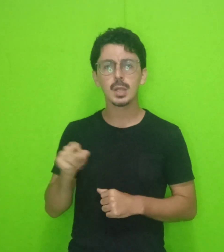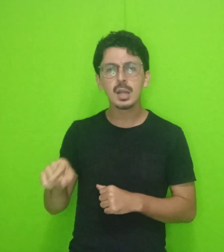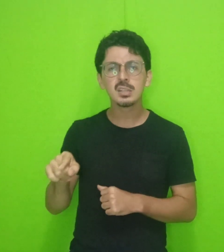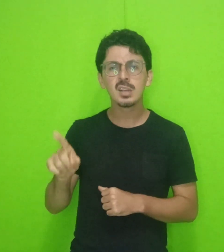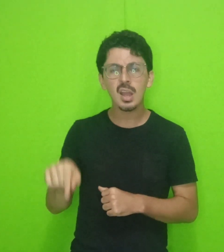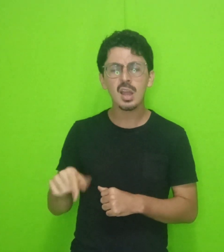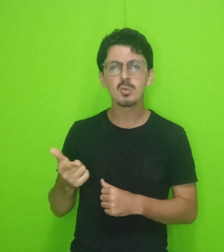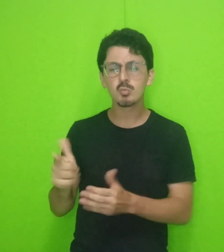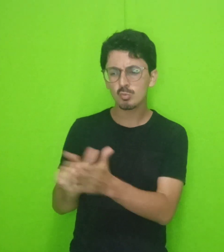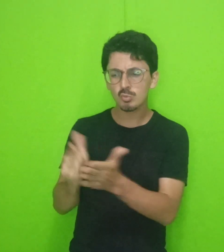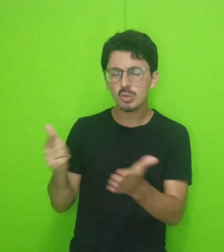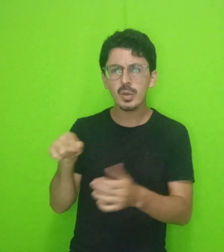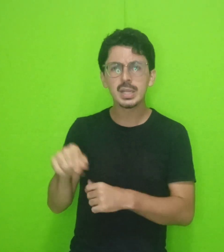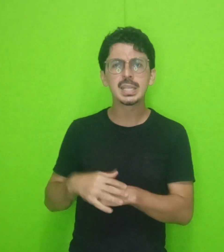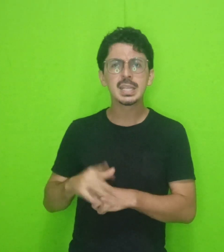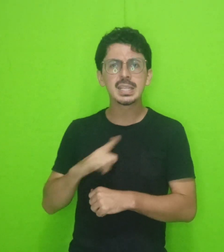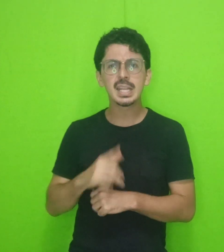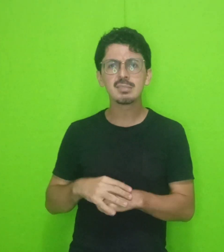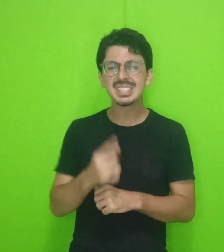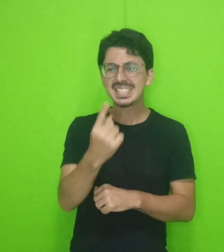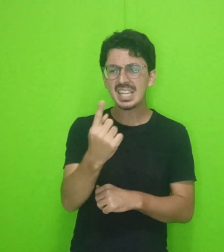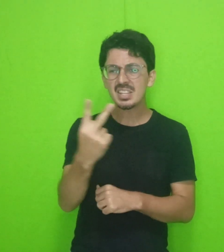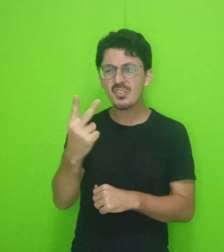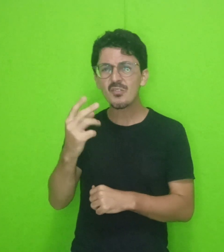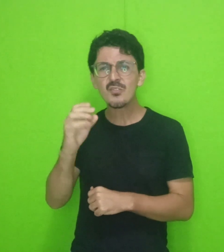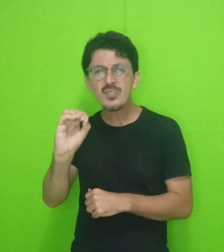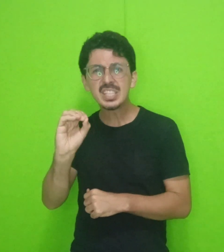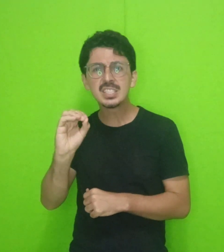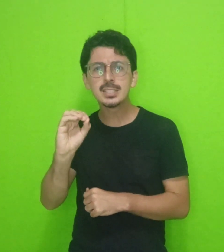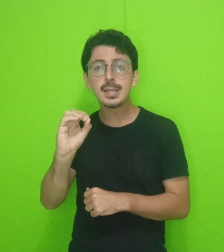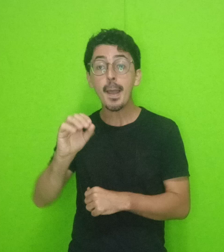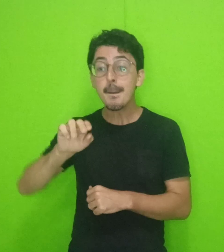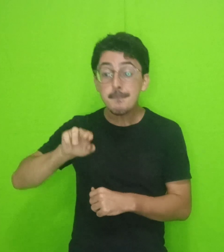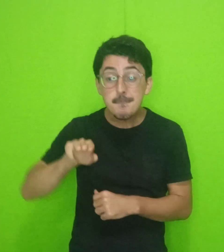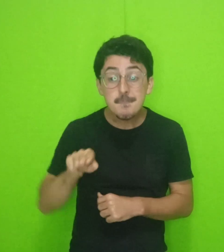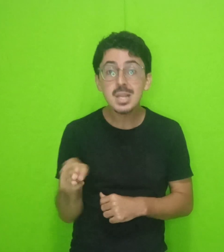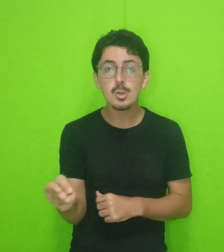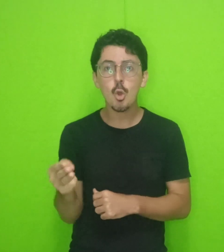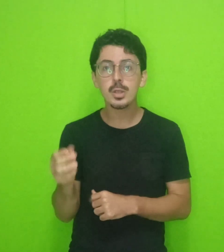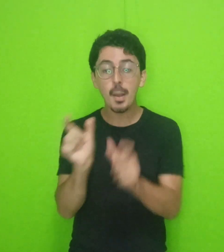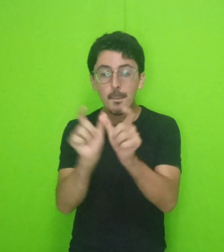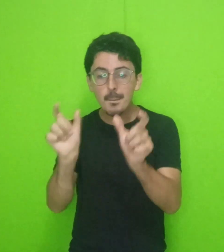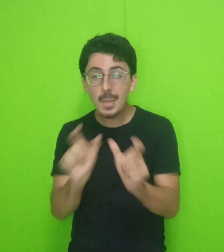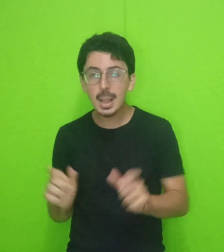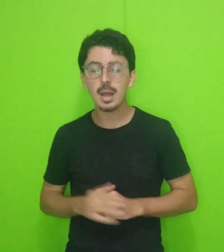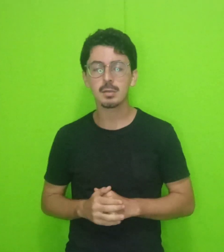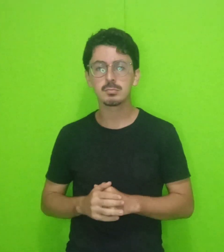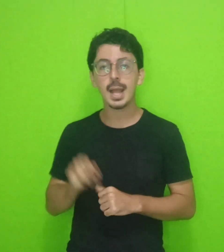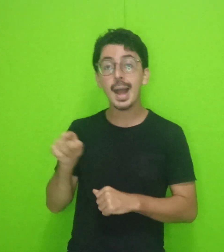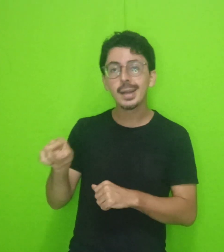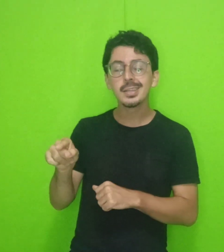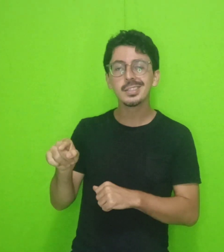120 milhões de palavras. Esse corpus era mantido pela PUC de São Paulo e